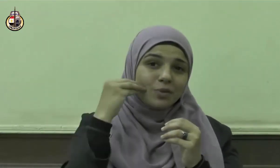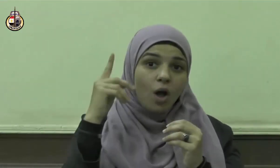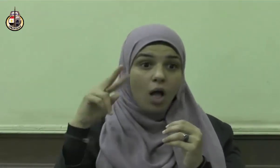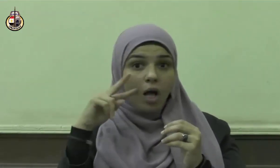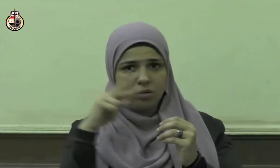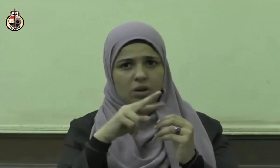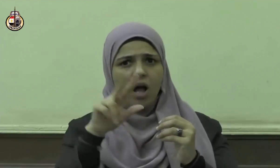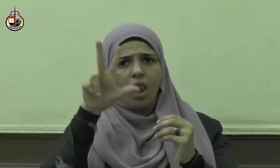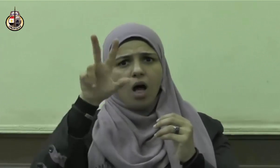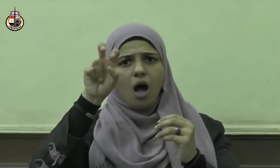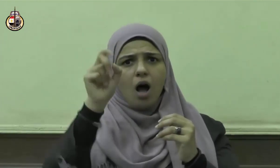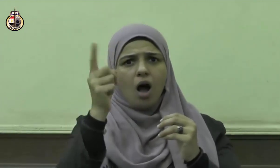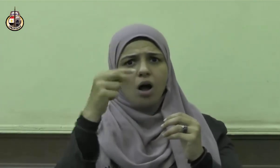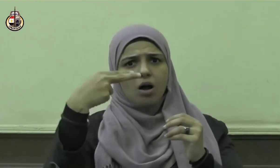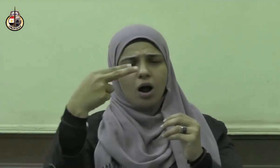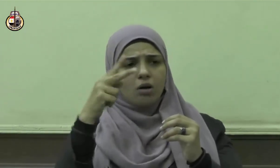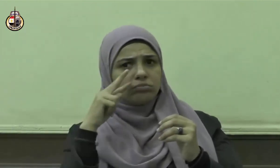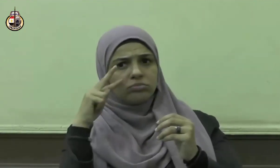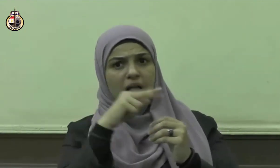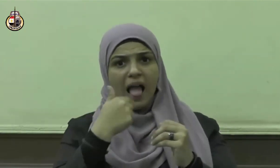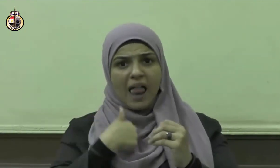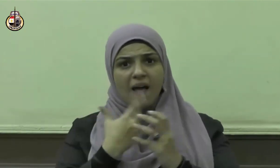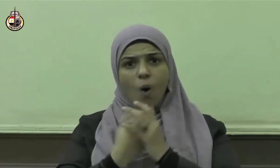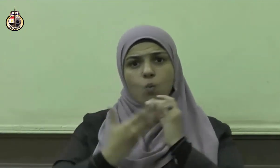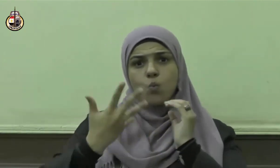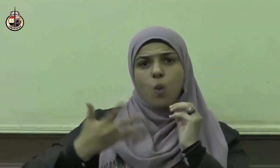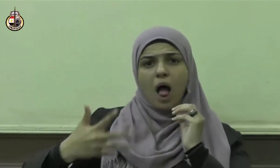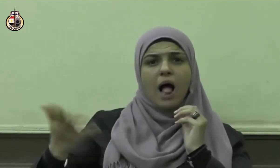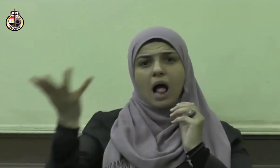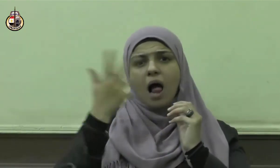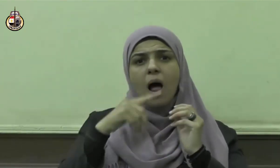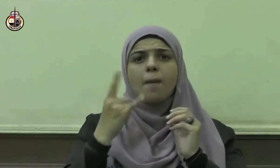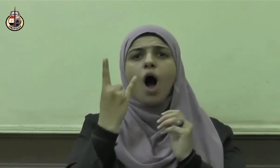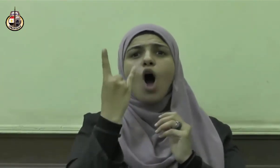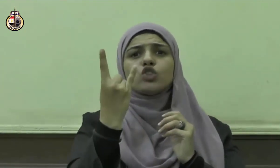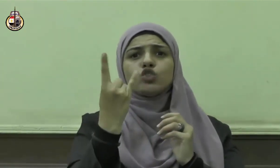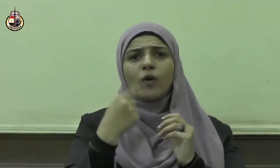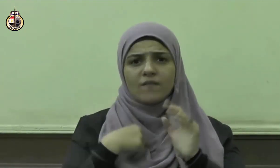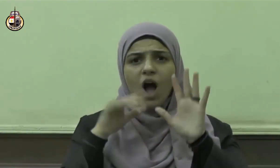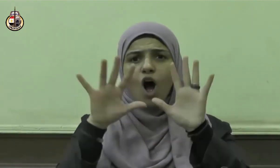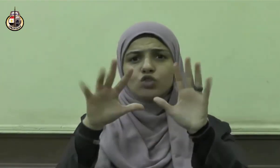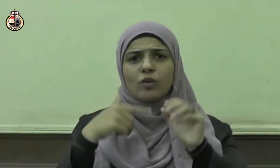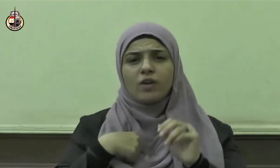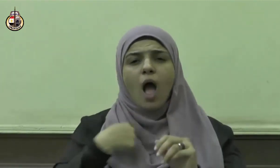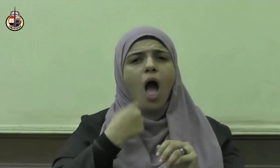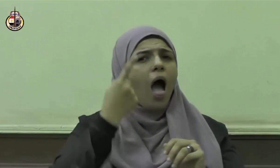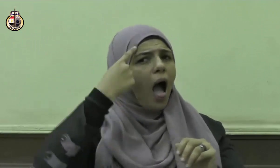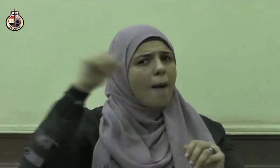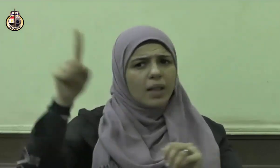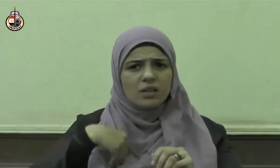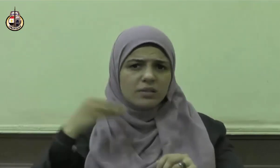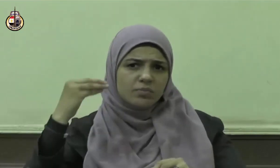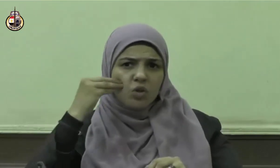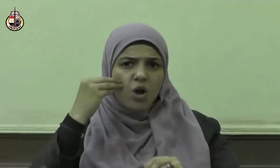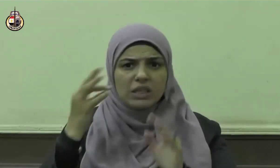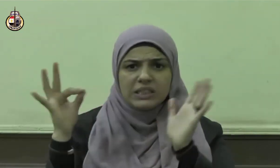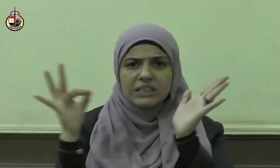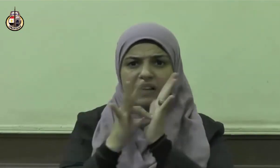الأقرع: إن لي عشرة من الولد ما قبلت منهم أحدا. فنظر إلينا رسول